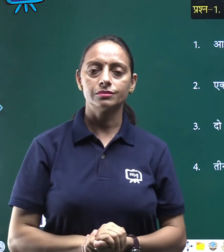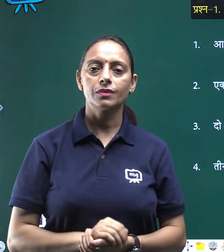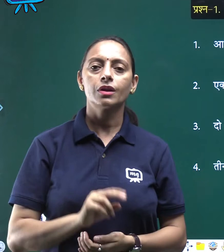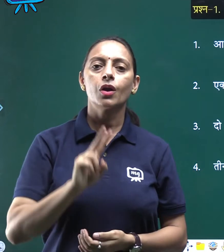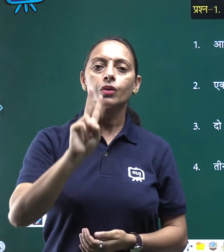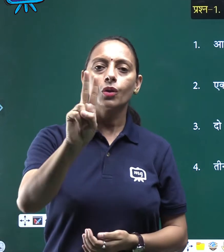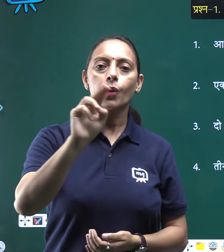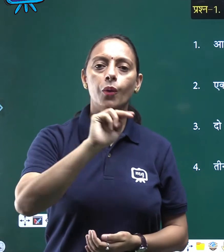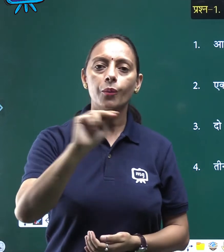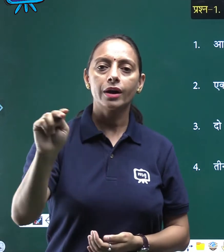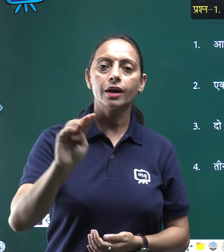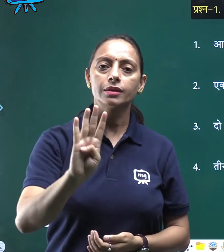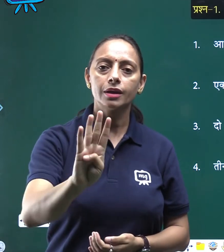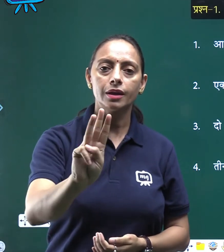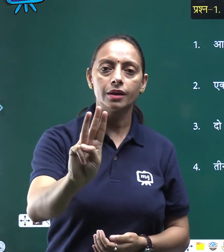2/3,